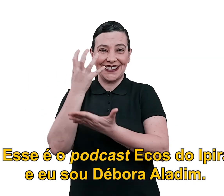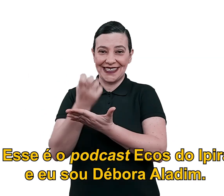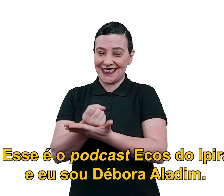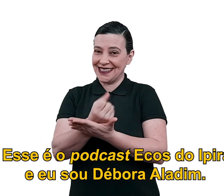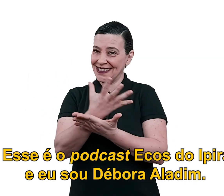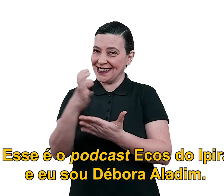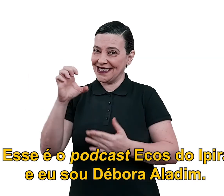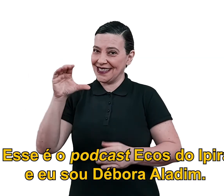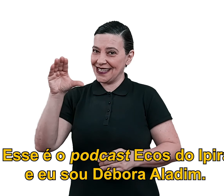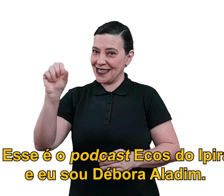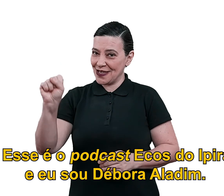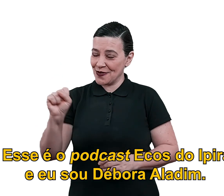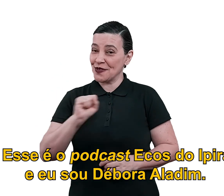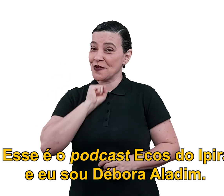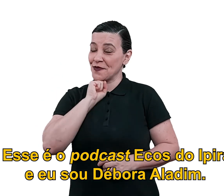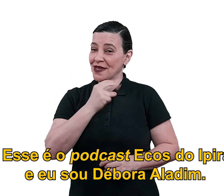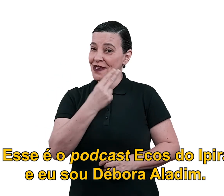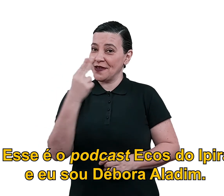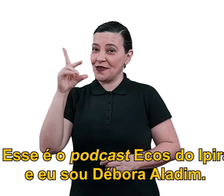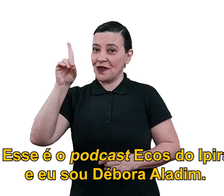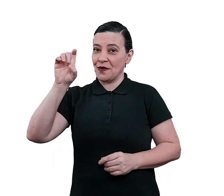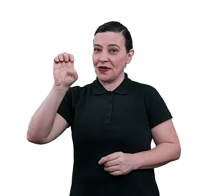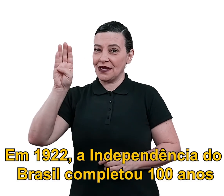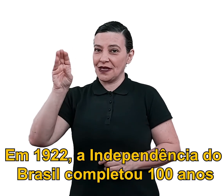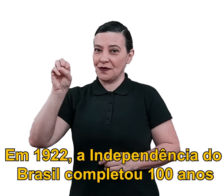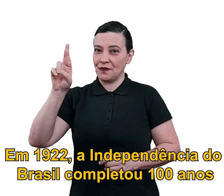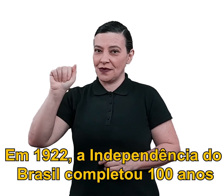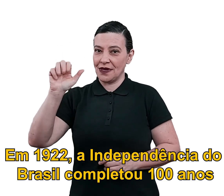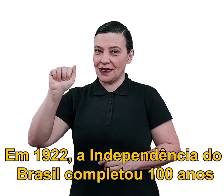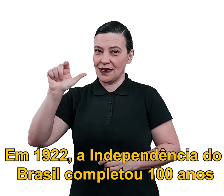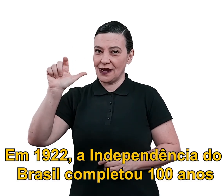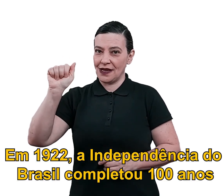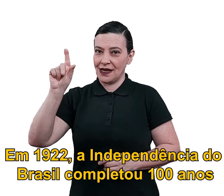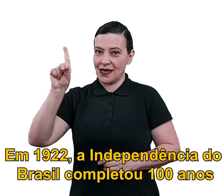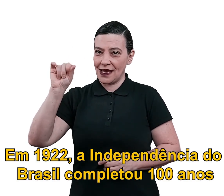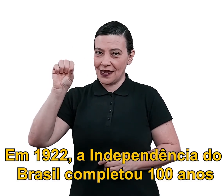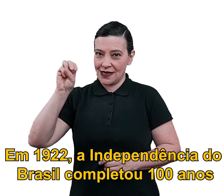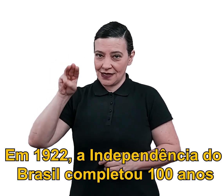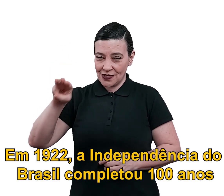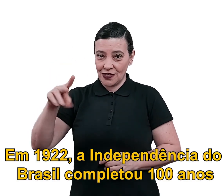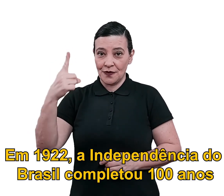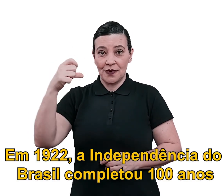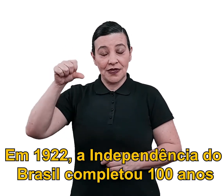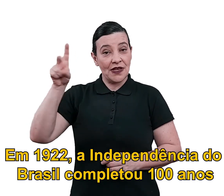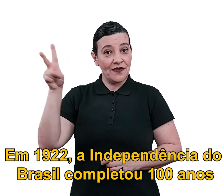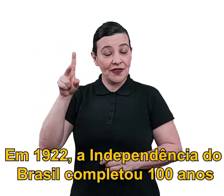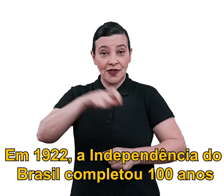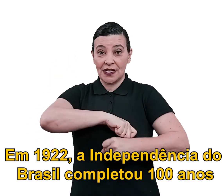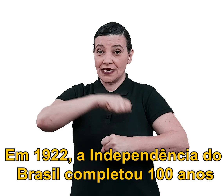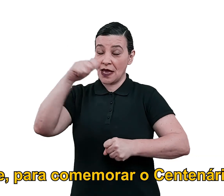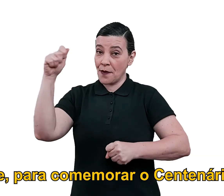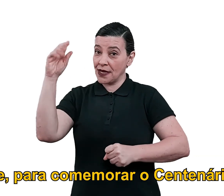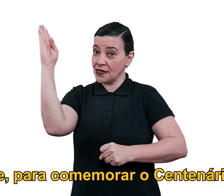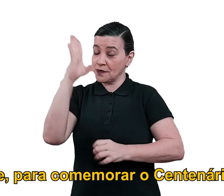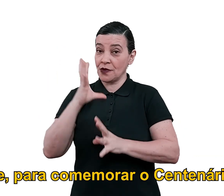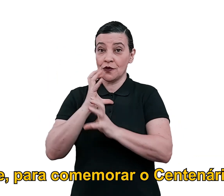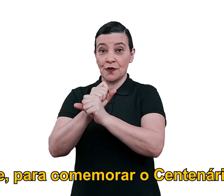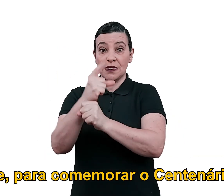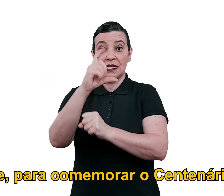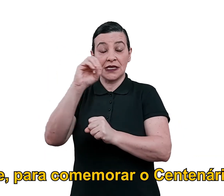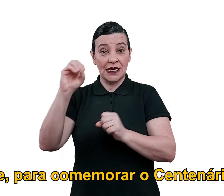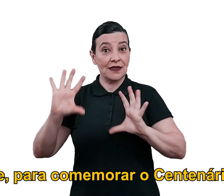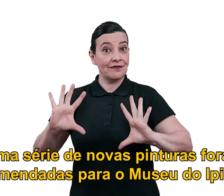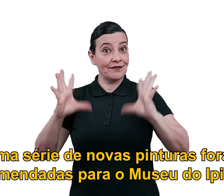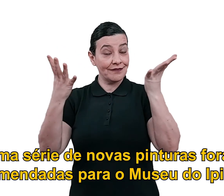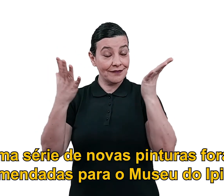Esse é o podcast Ecos do Ipiranga e eu sou a Débora Aladim. Em 1922, a independência do Brasil completou 100 anos. E para comemorar